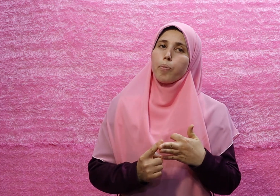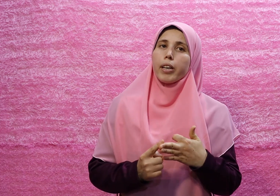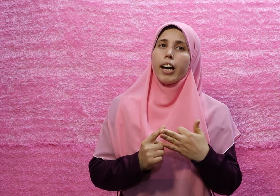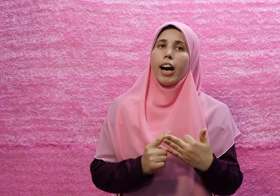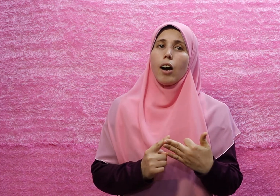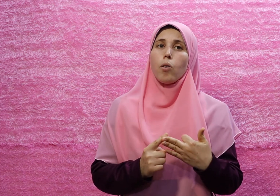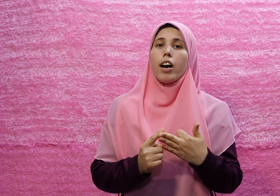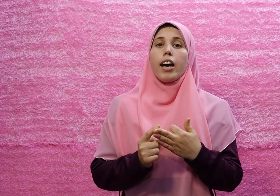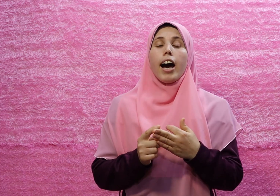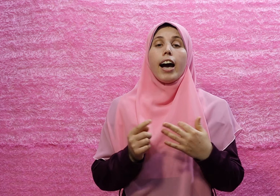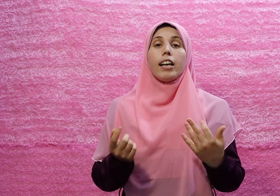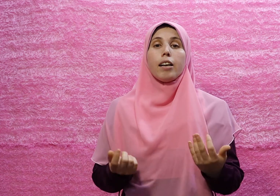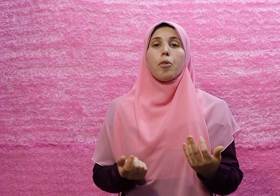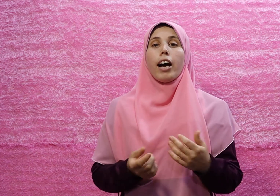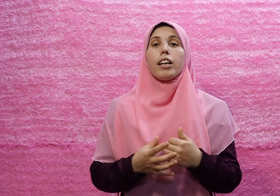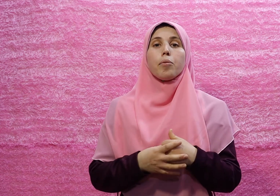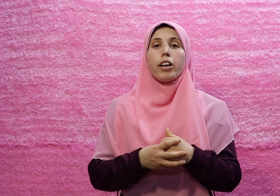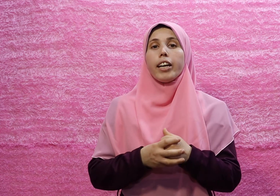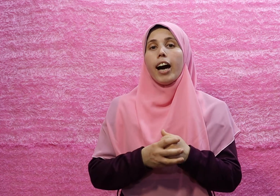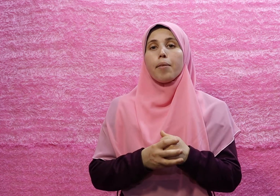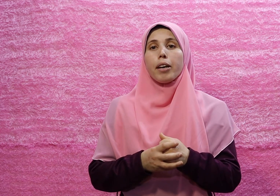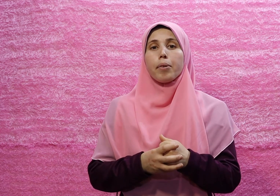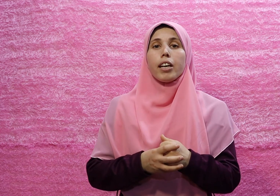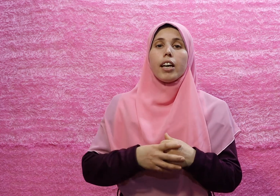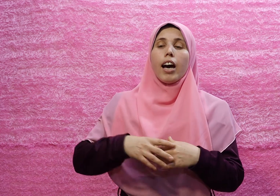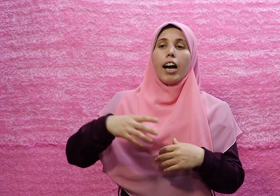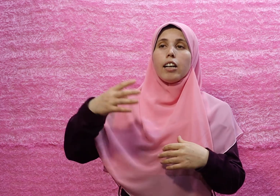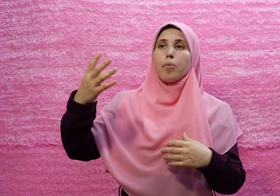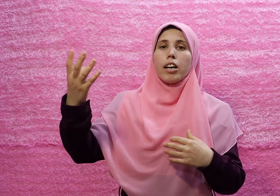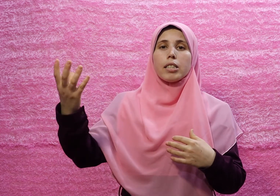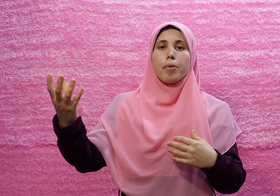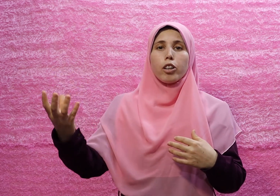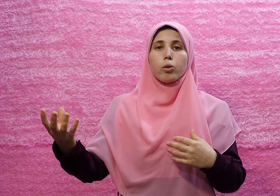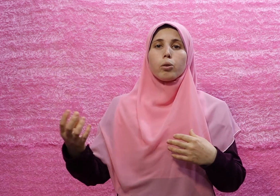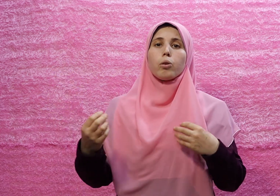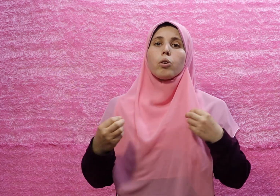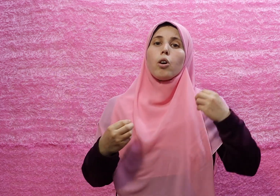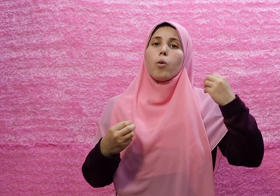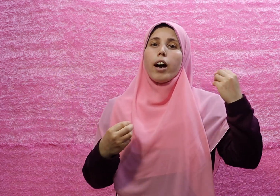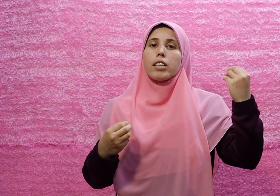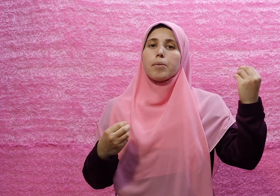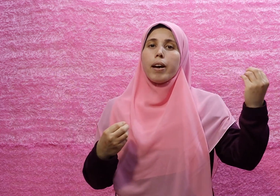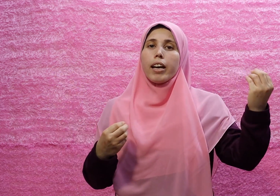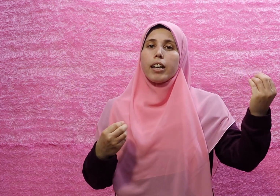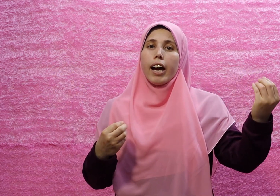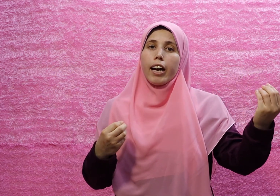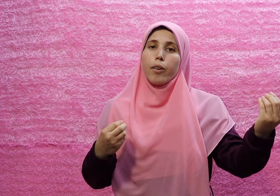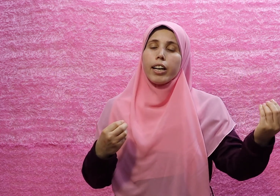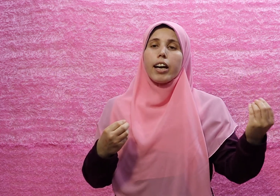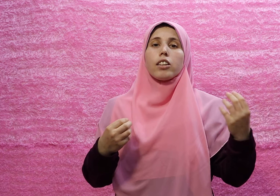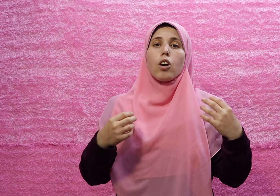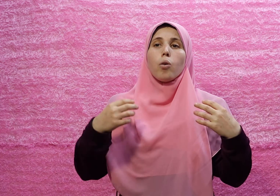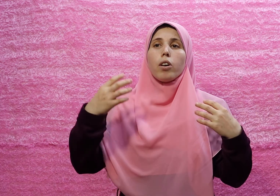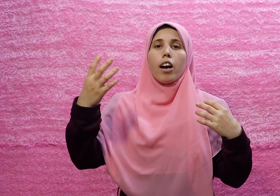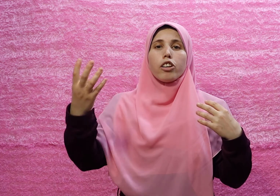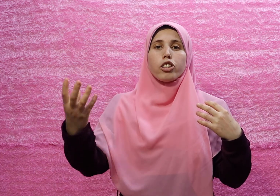امنا حواء. علمه، علمه ايه يا حبايبي؟ علمه اسماء الطيور واسماء الحيوانات